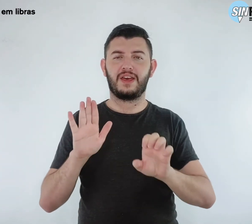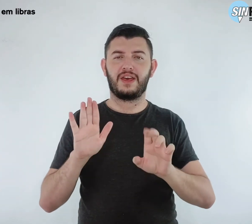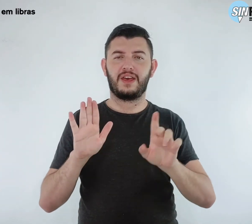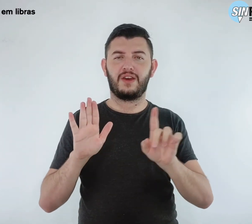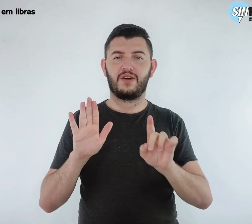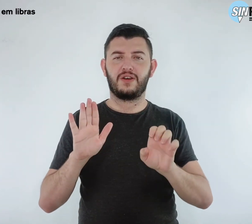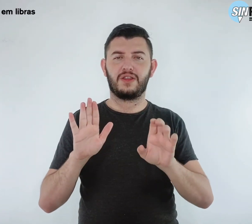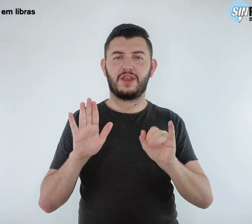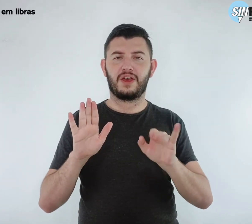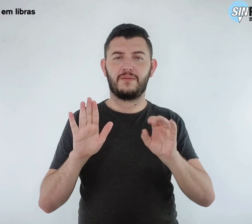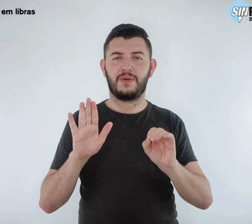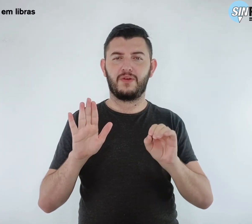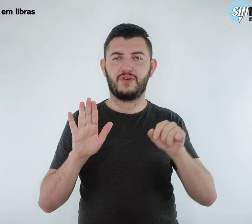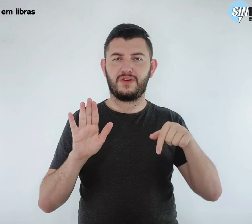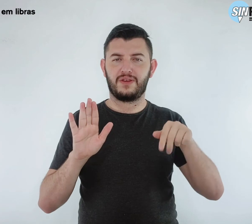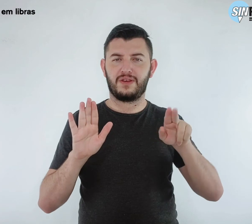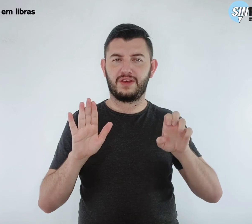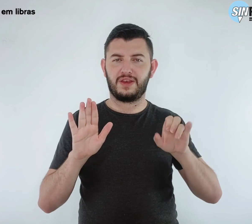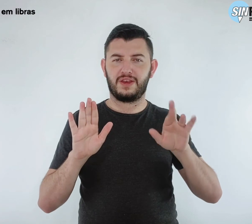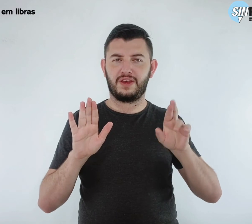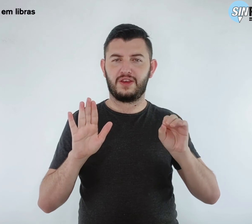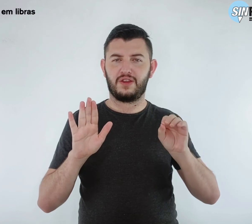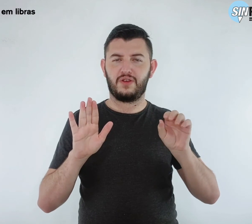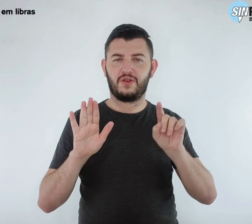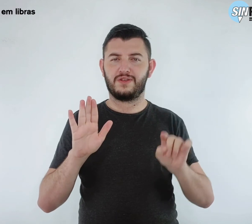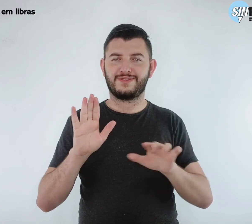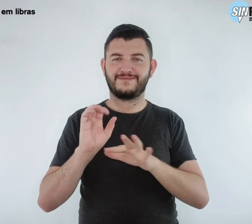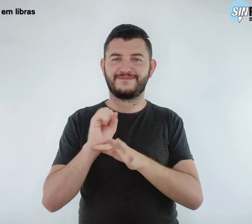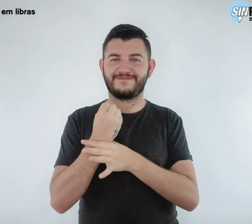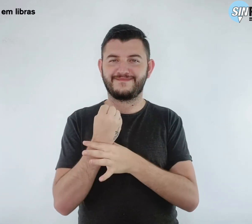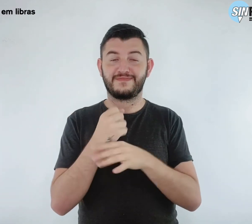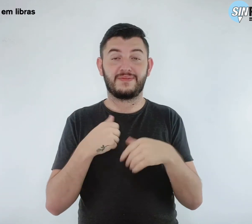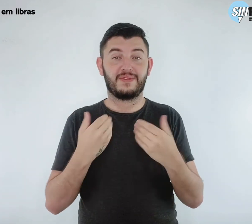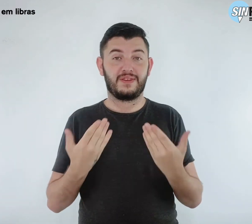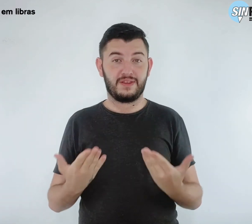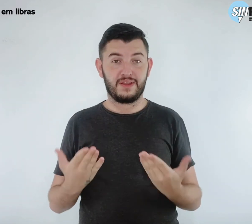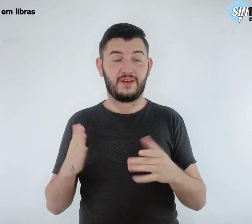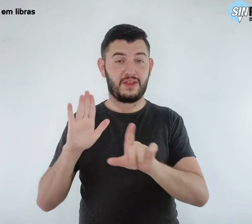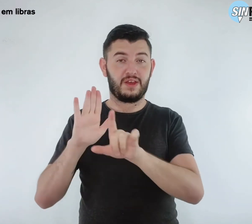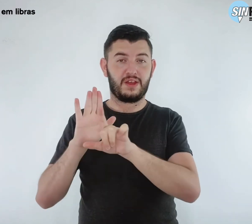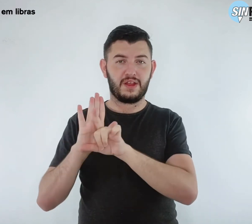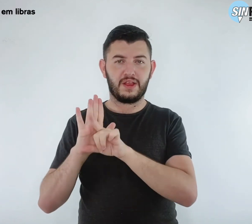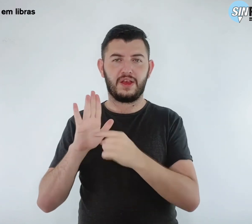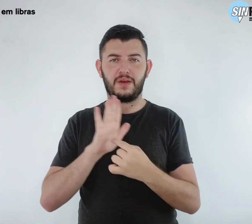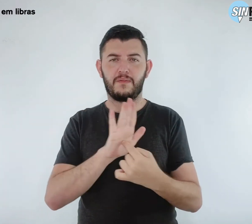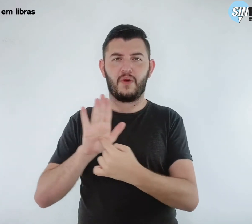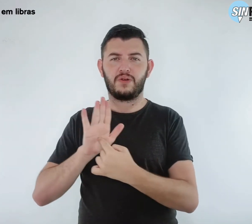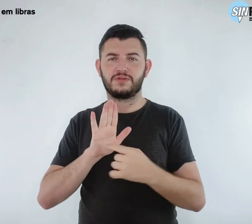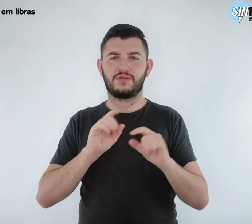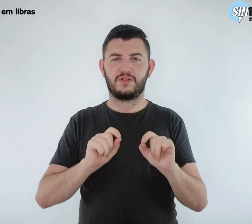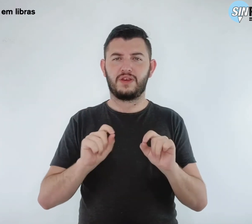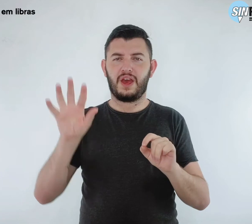de Queiroz. Por causa dela, uma das fontes de mão de obra escravizada, o tráfico